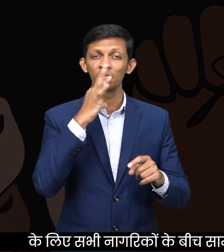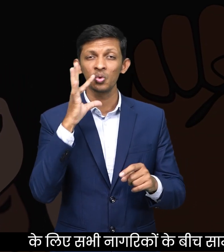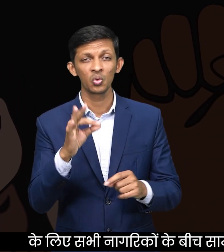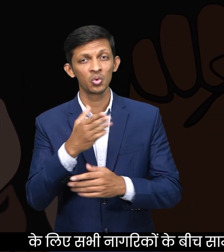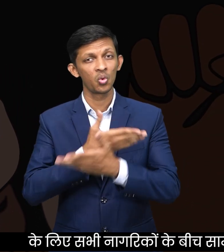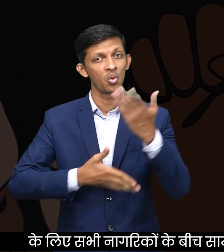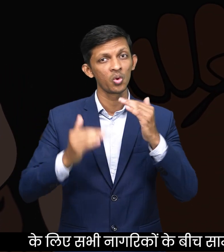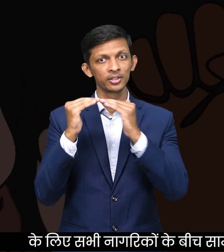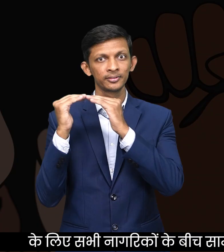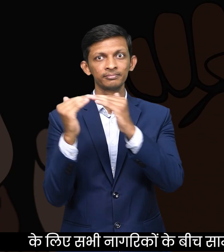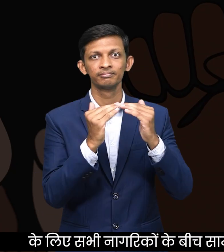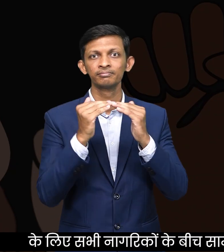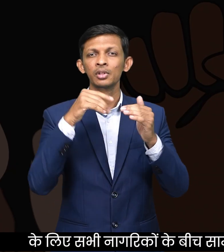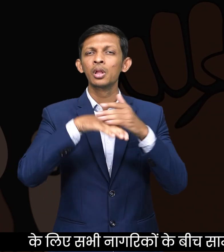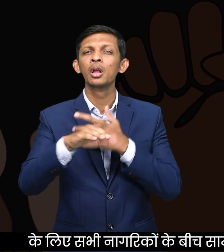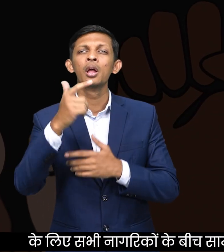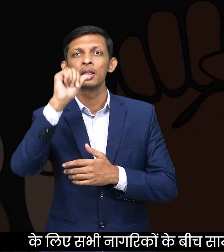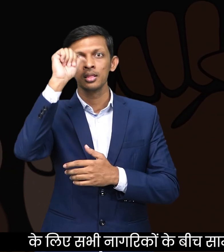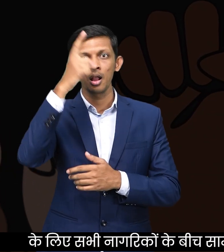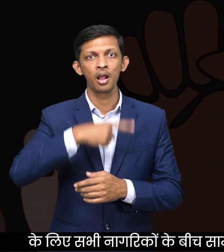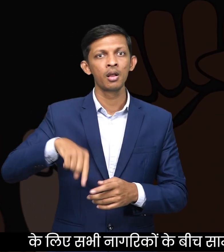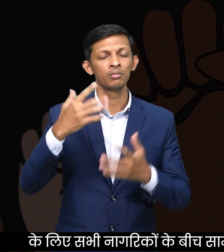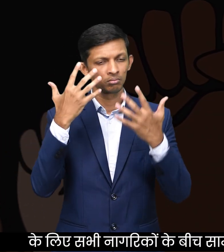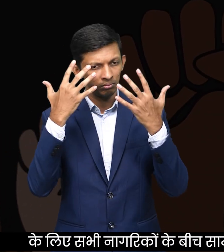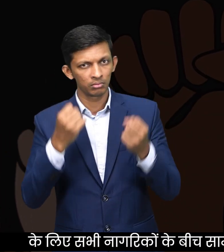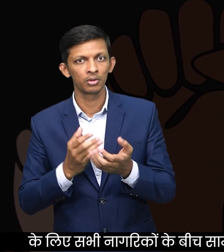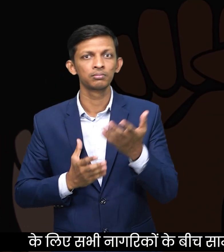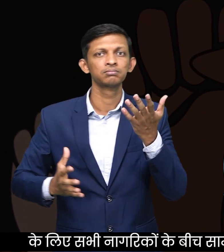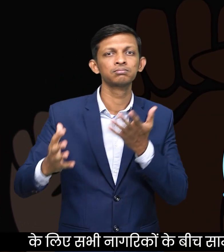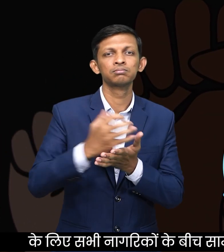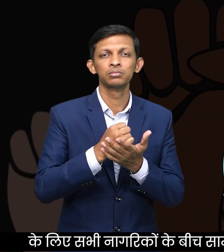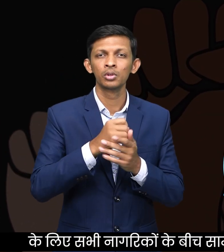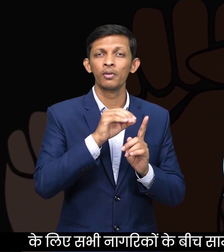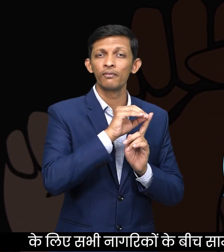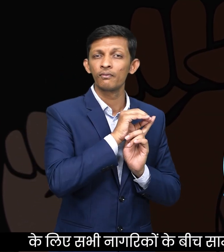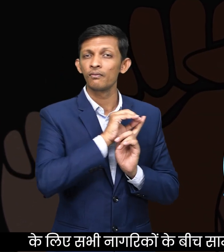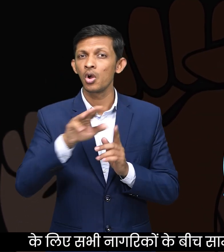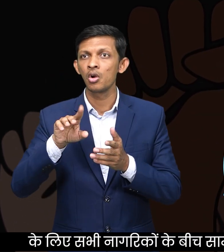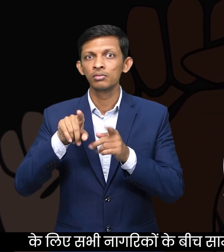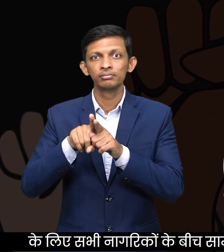लिए सभी नागरिकों के बीच सामूहिक प्रयास और परस्पर सम्मान की आवश्यकता